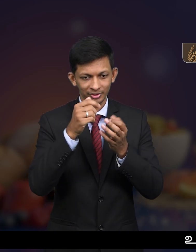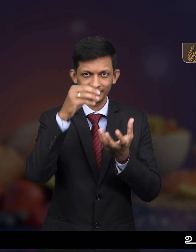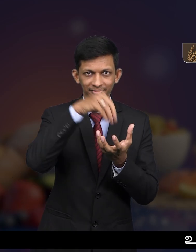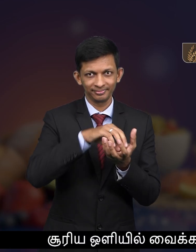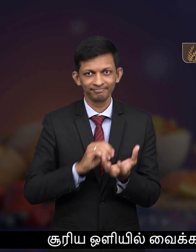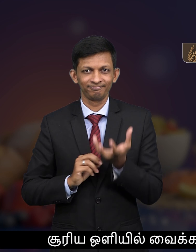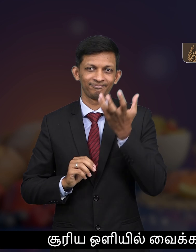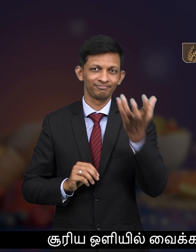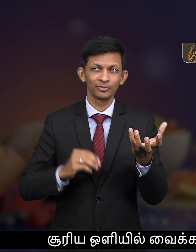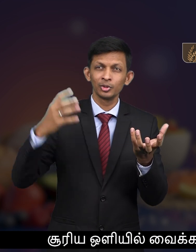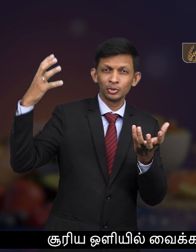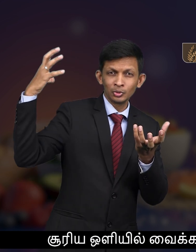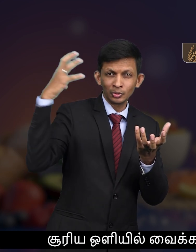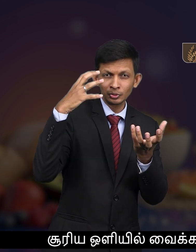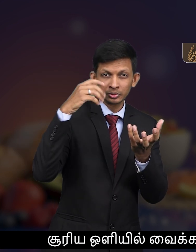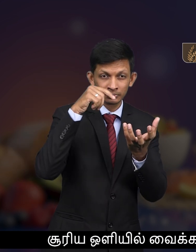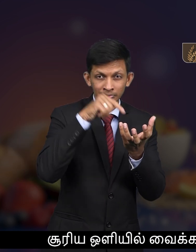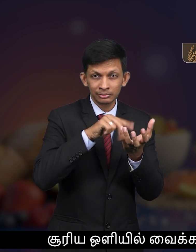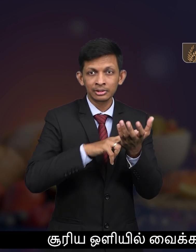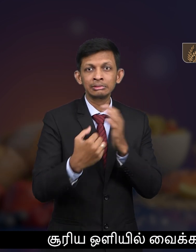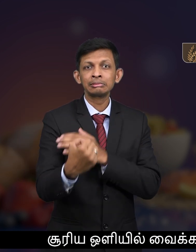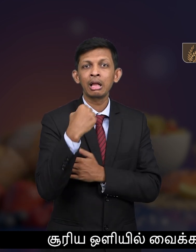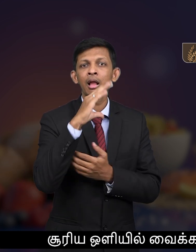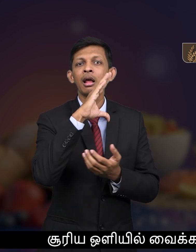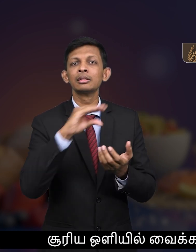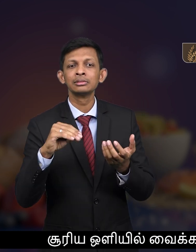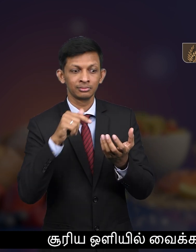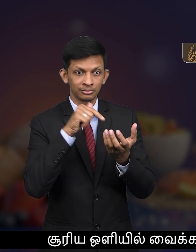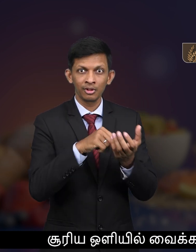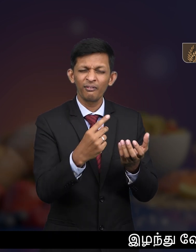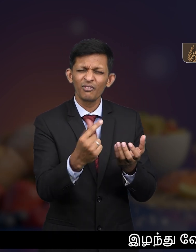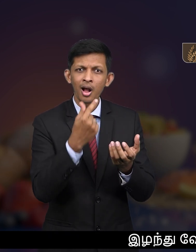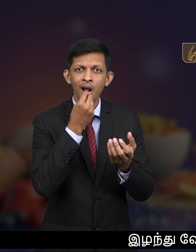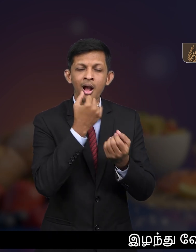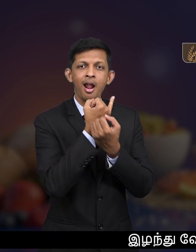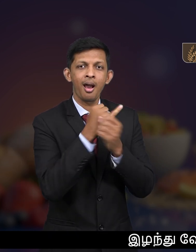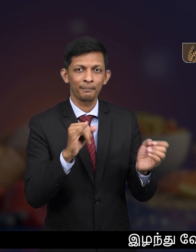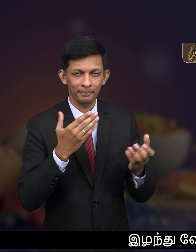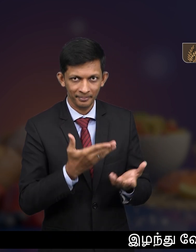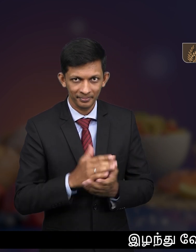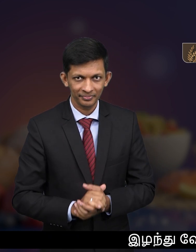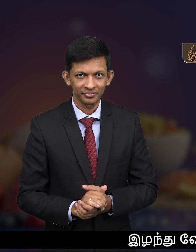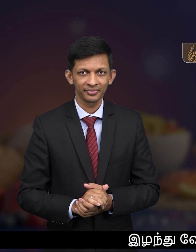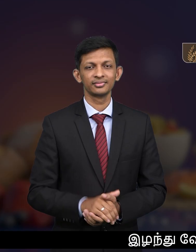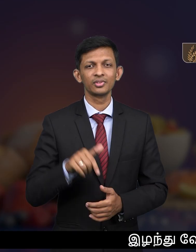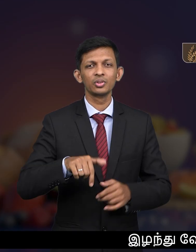உதாரணமாக, சூரிய ஒளியில் வைக்கப்படும் பால் ஊட்டச்சத்துக்களை இழந்து வேகமாக கெட்டுவிடும்.